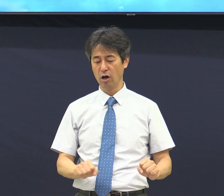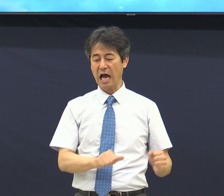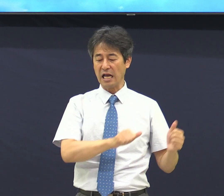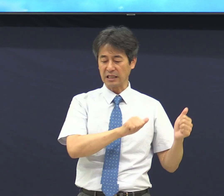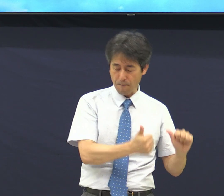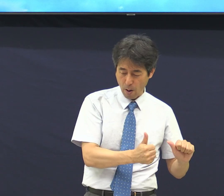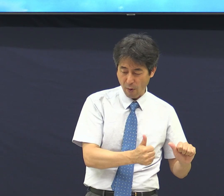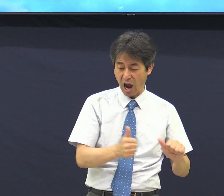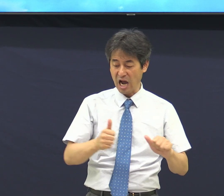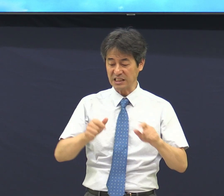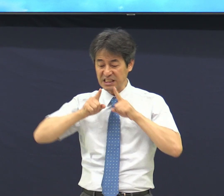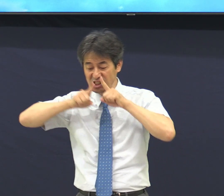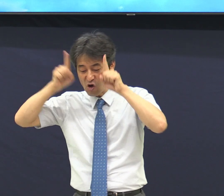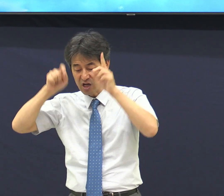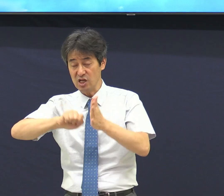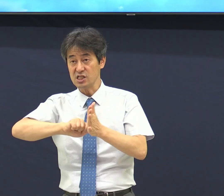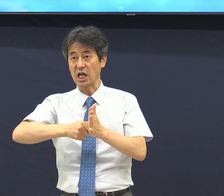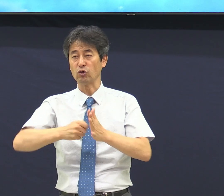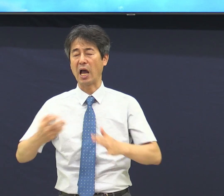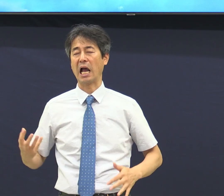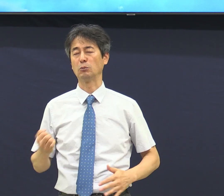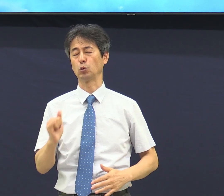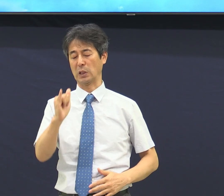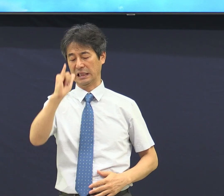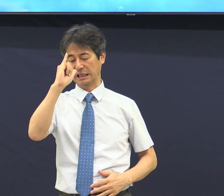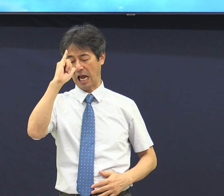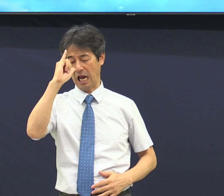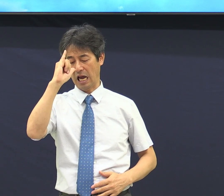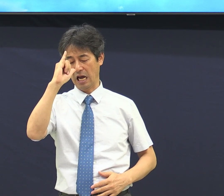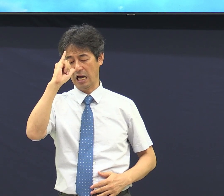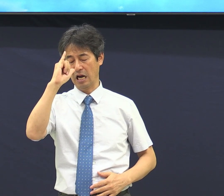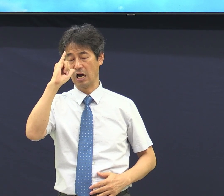살아있어서 사망과 지옥의 열쇠를 가지고 있다.